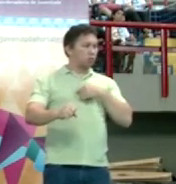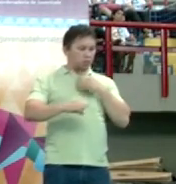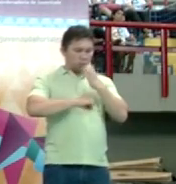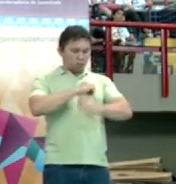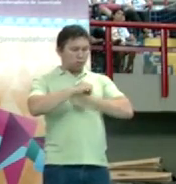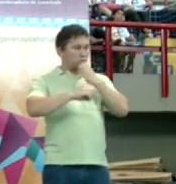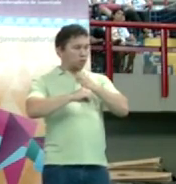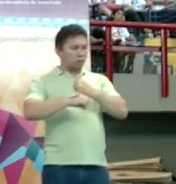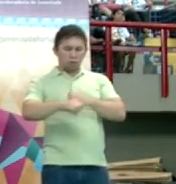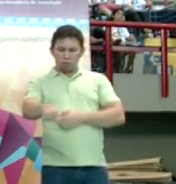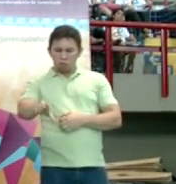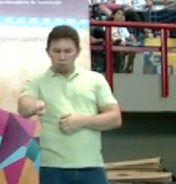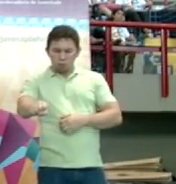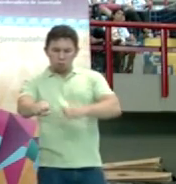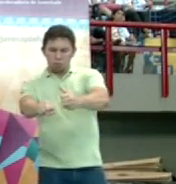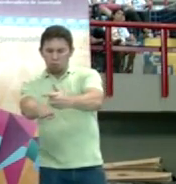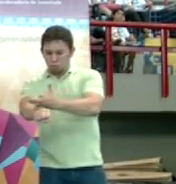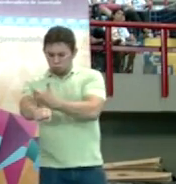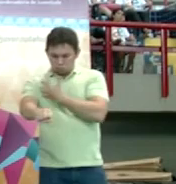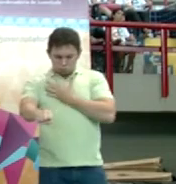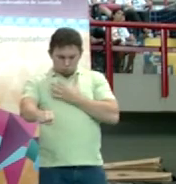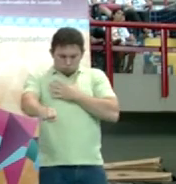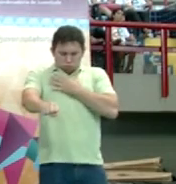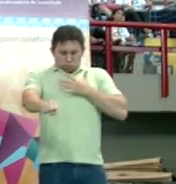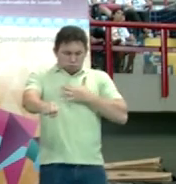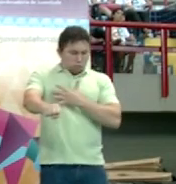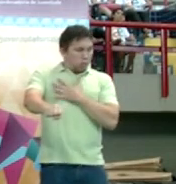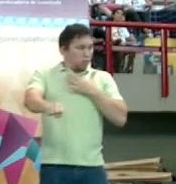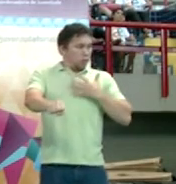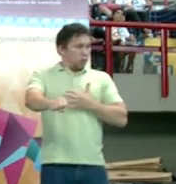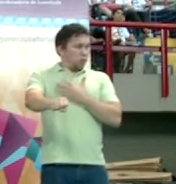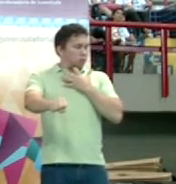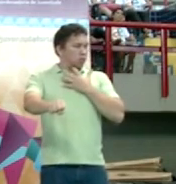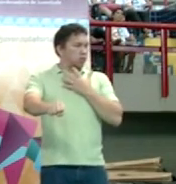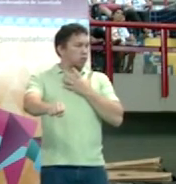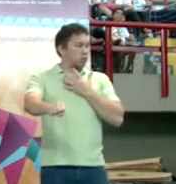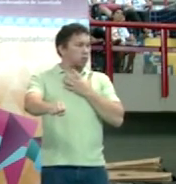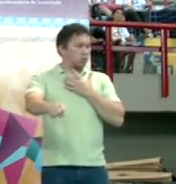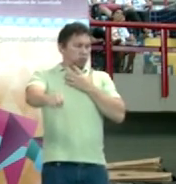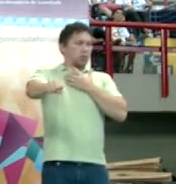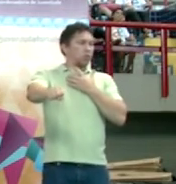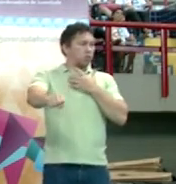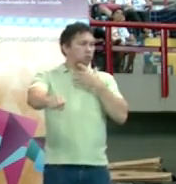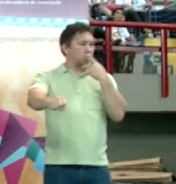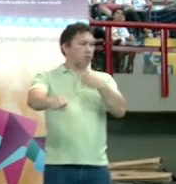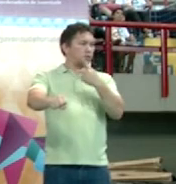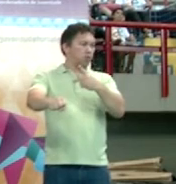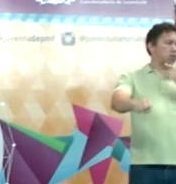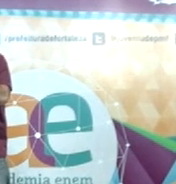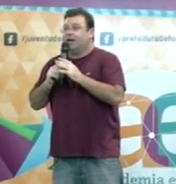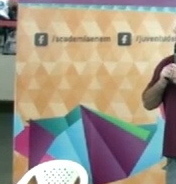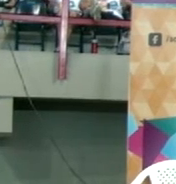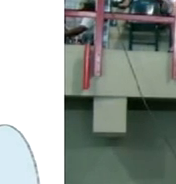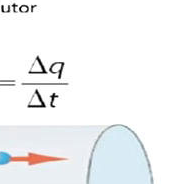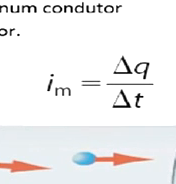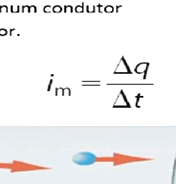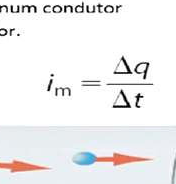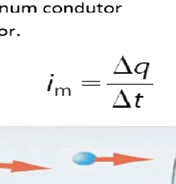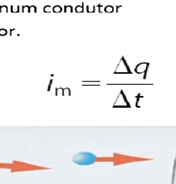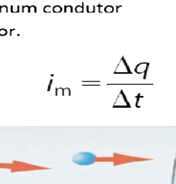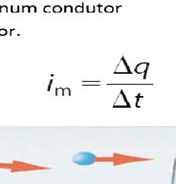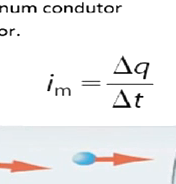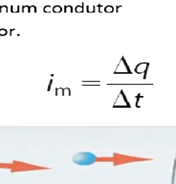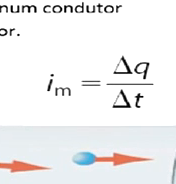elétrons percorrem seu corpo e esse seu corpo provoca esse formigamento. Então, quem faz com que você leve um choque? Corrente elétrica.